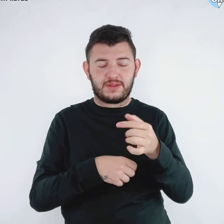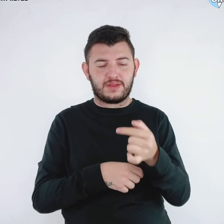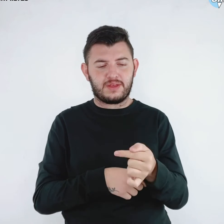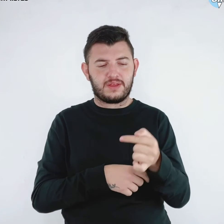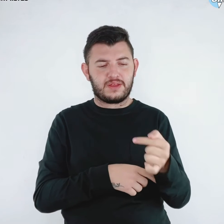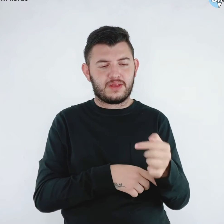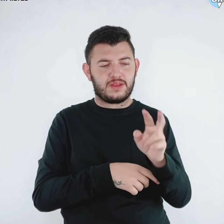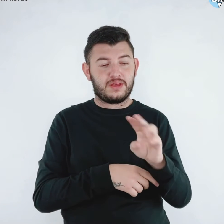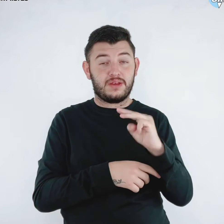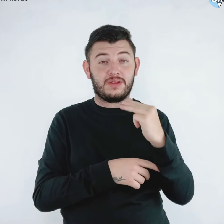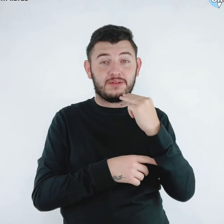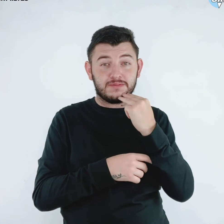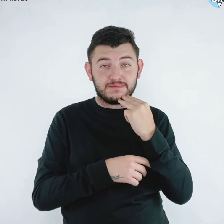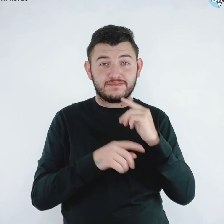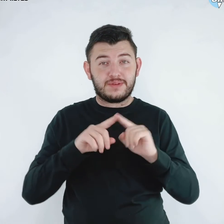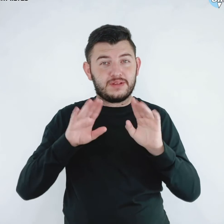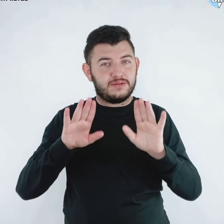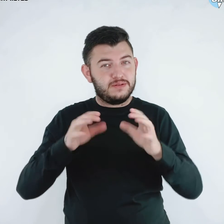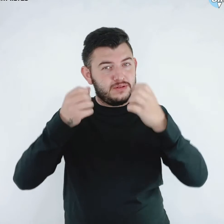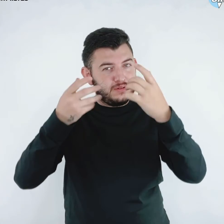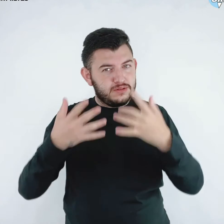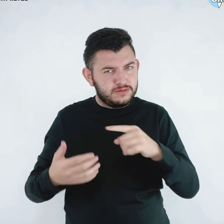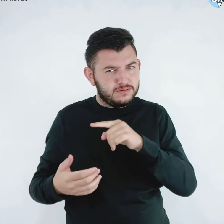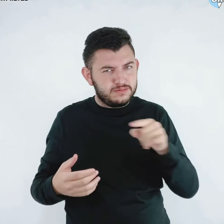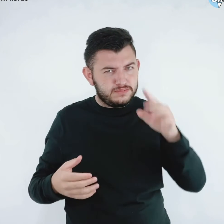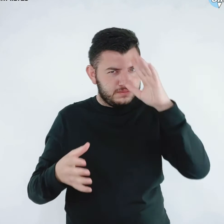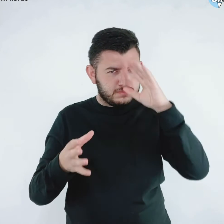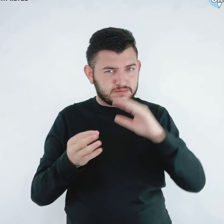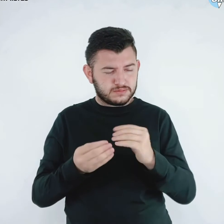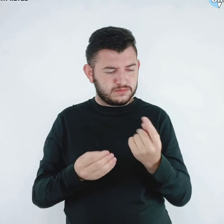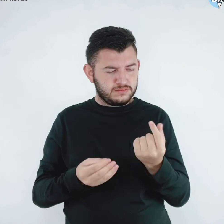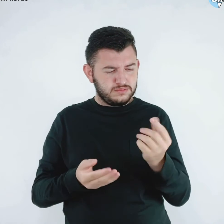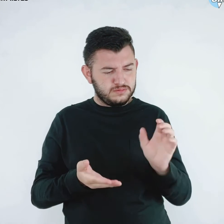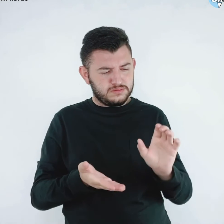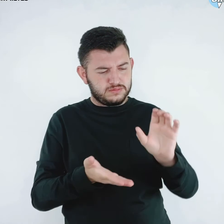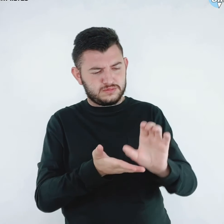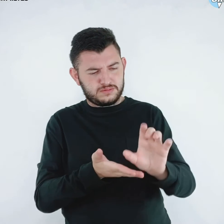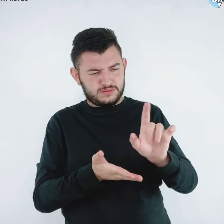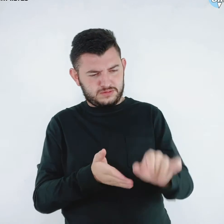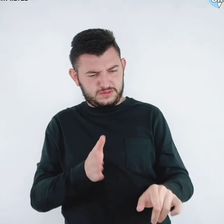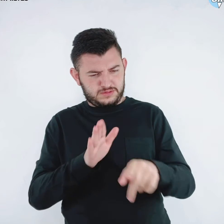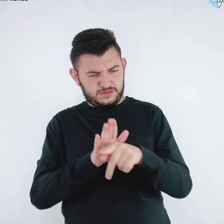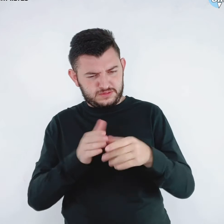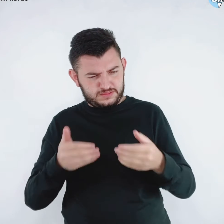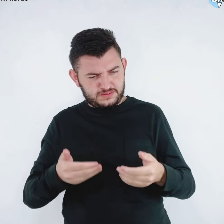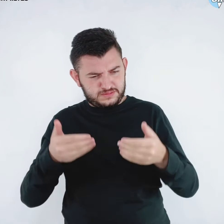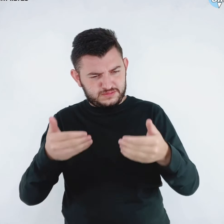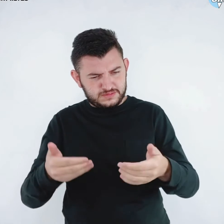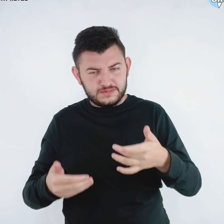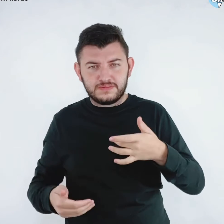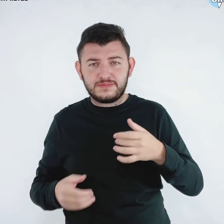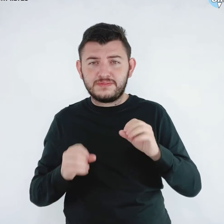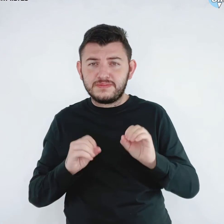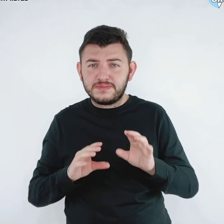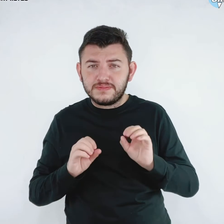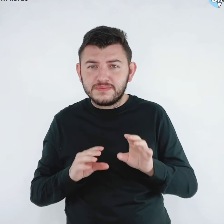775 milhões. Na prática, esses recursos não pertencem mais ao Ministério,